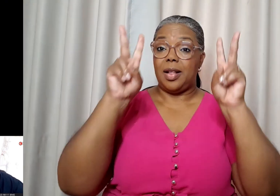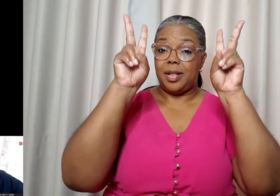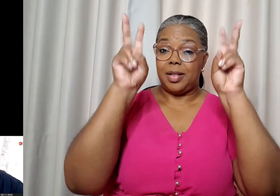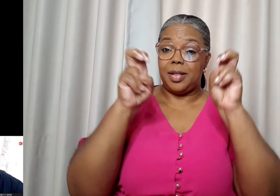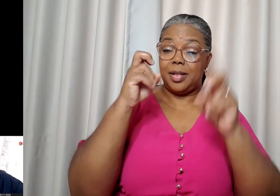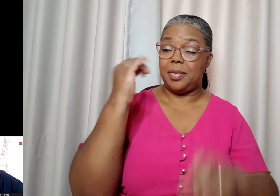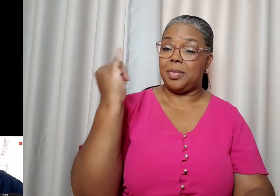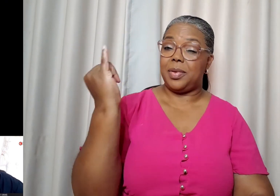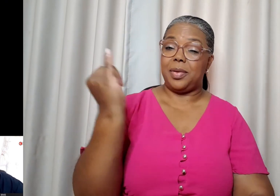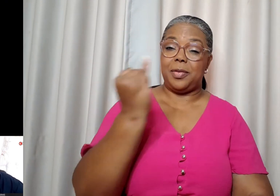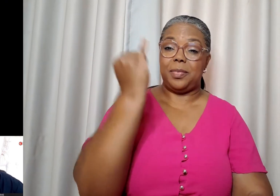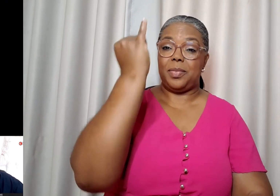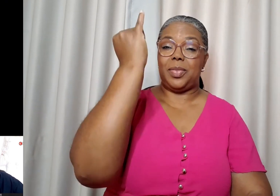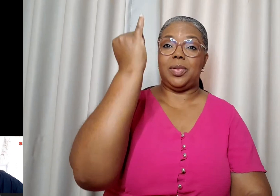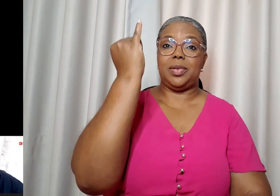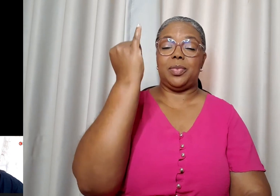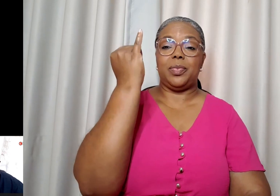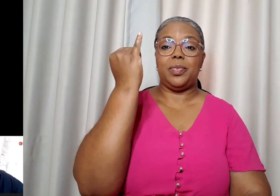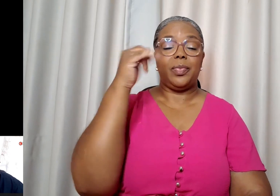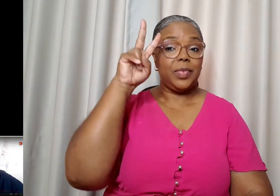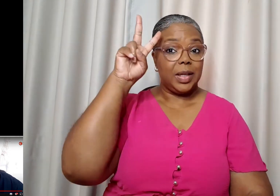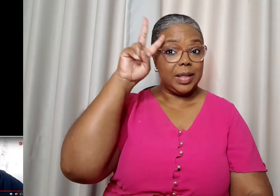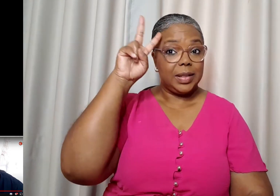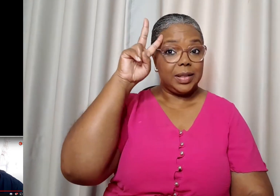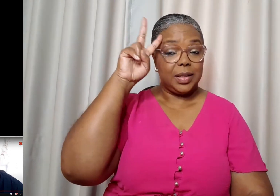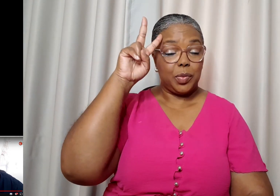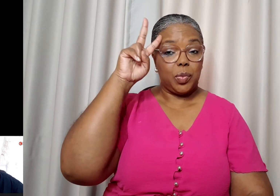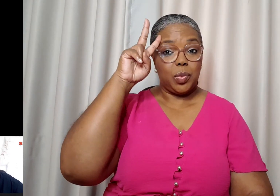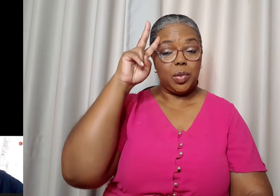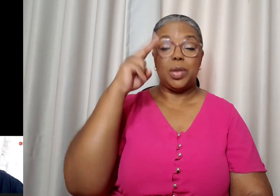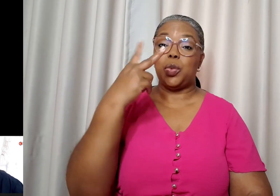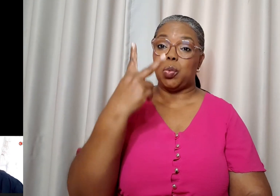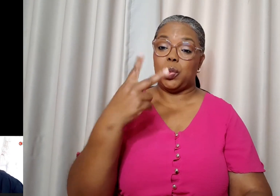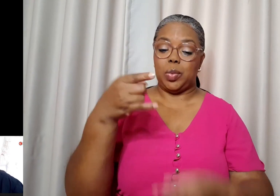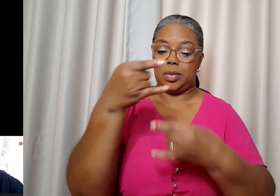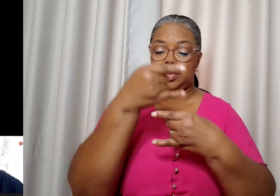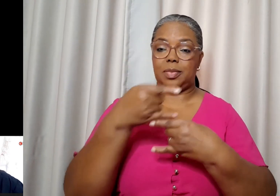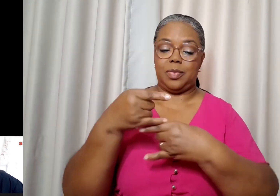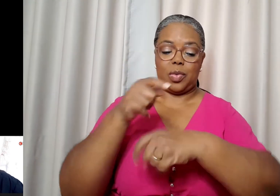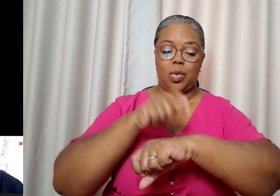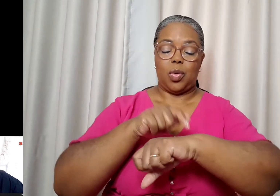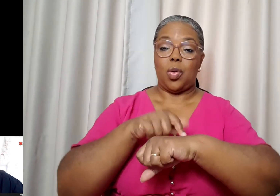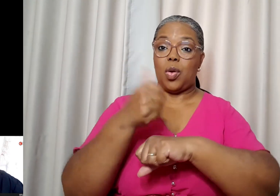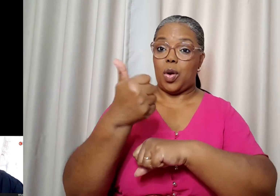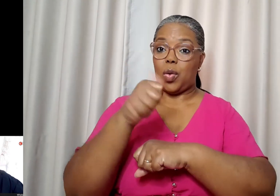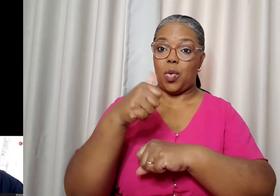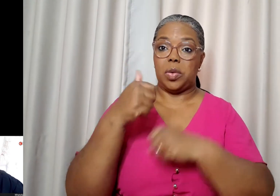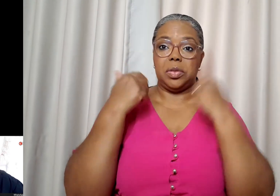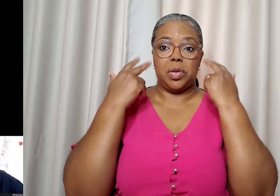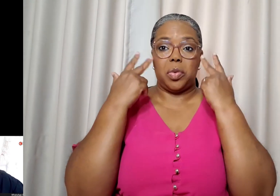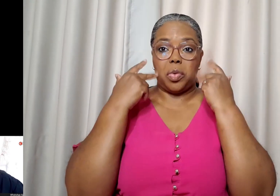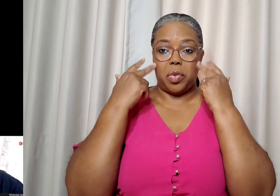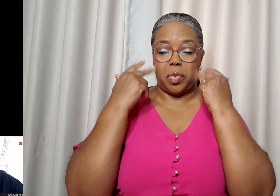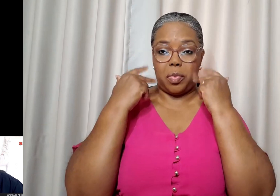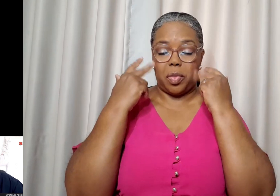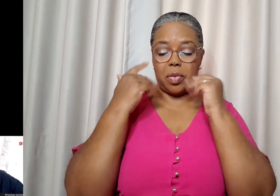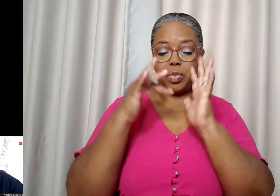Segunda-feira eu vou ter 2 lives. Uma às 11 horas, normal, que eu vou falar sobre isso, Jesus nos